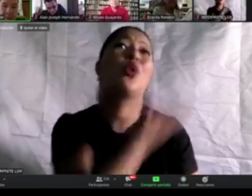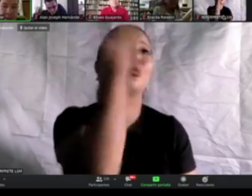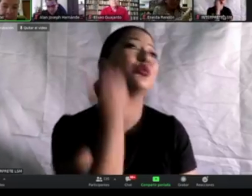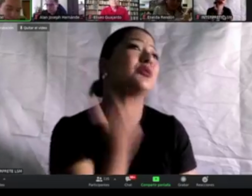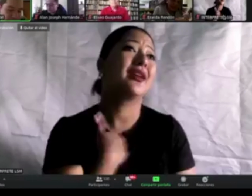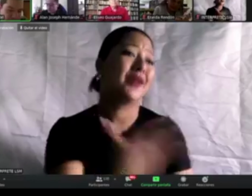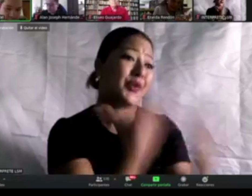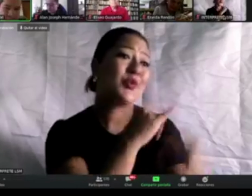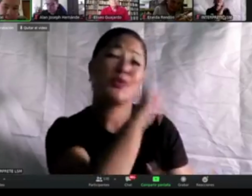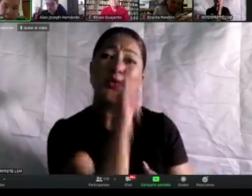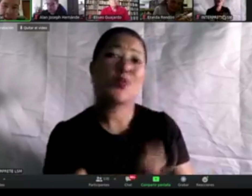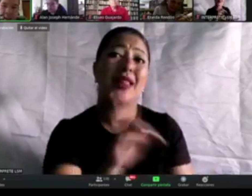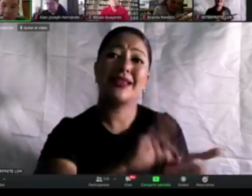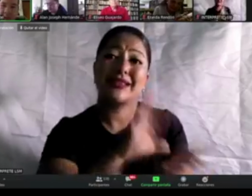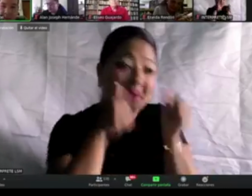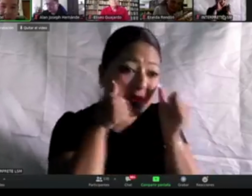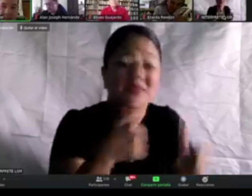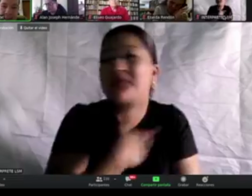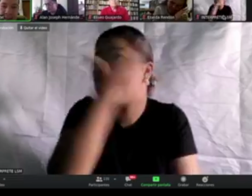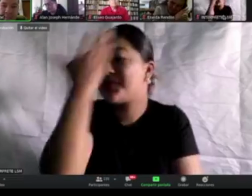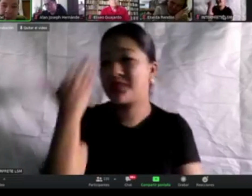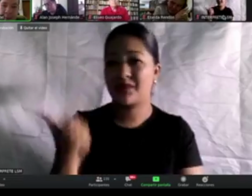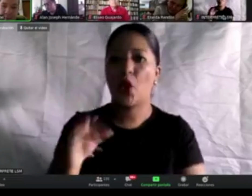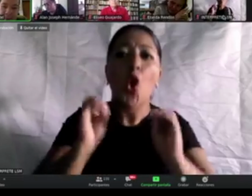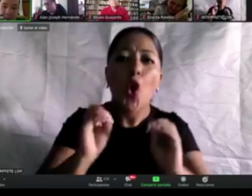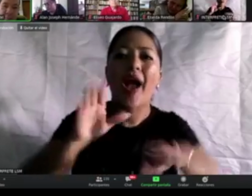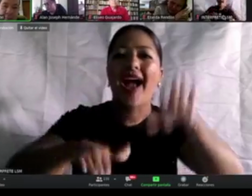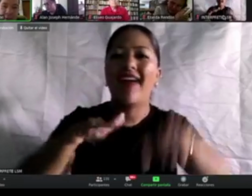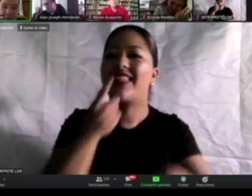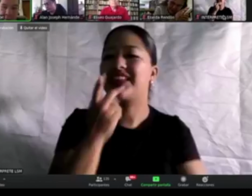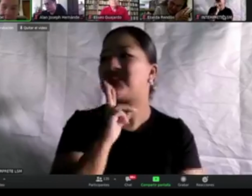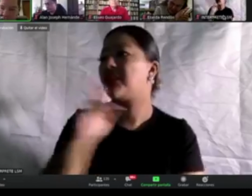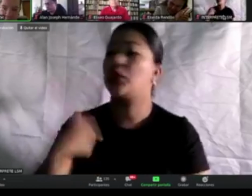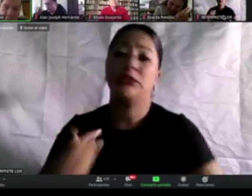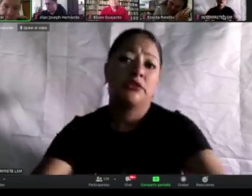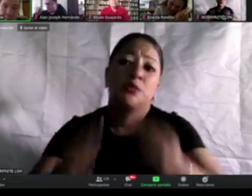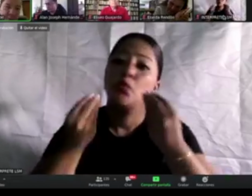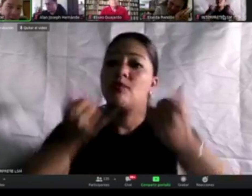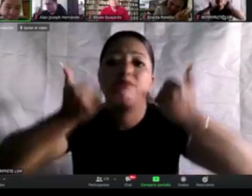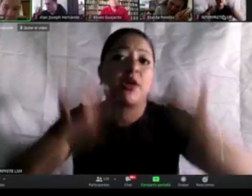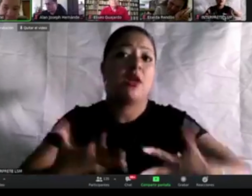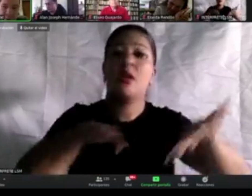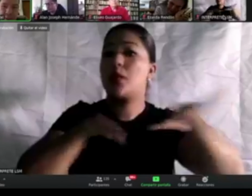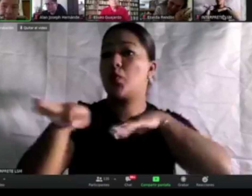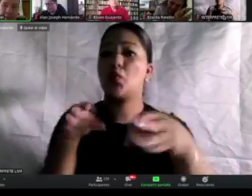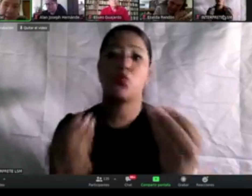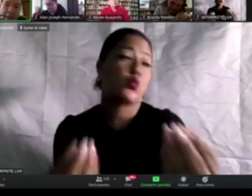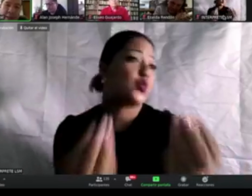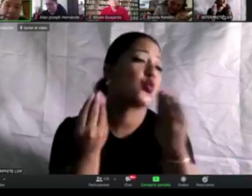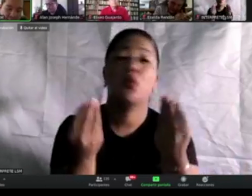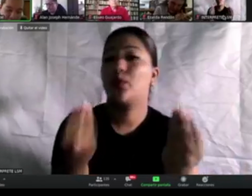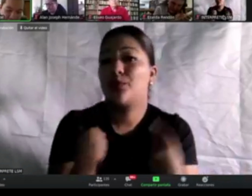discapacidad la segunda es tengo una sobrecarga de trabajo porque tengo muchos grupos y tengo muchos estudiantes